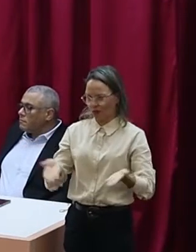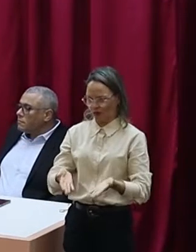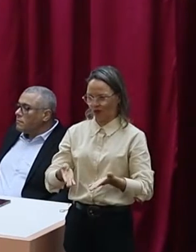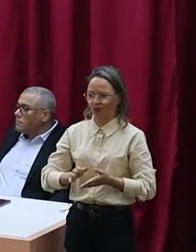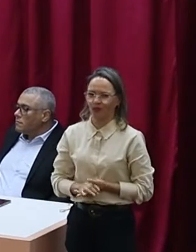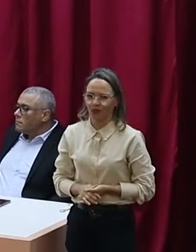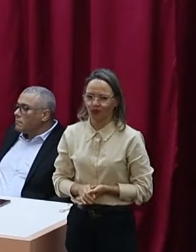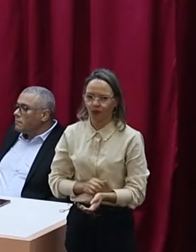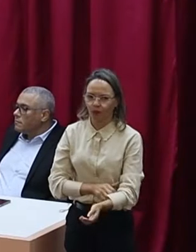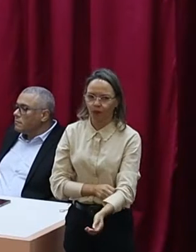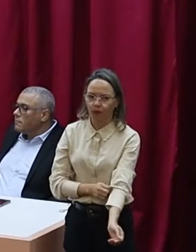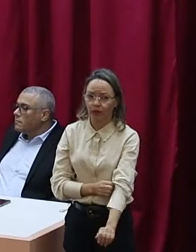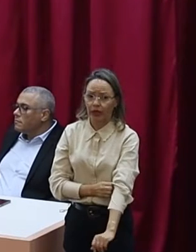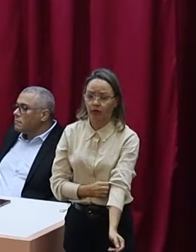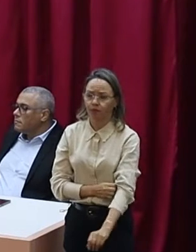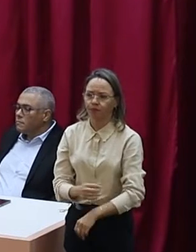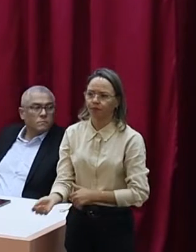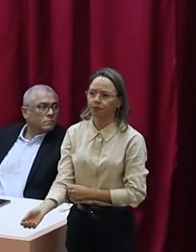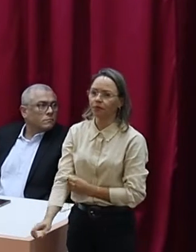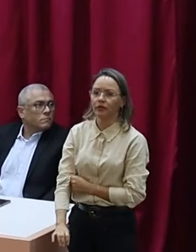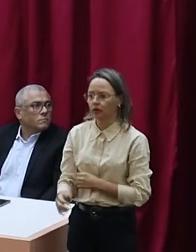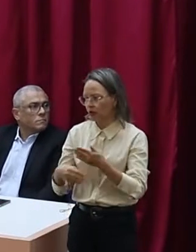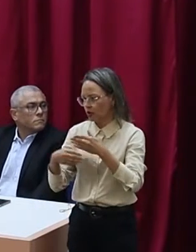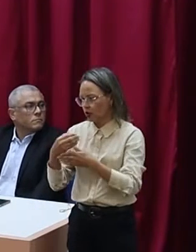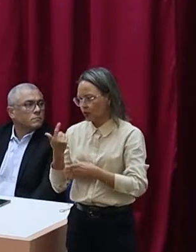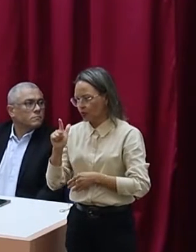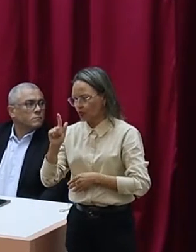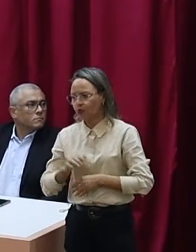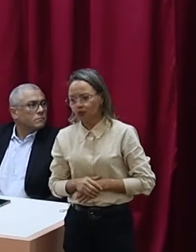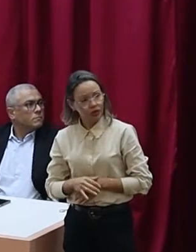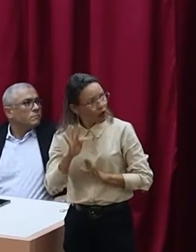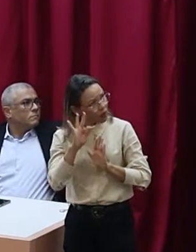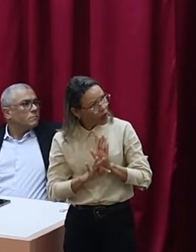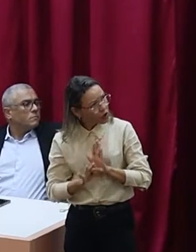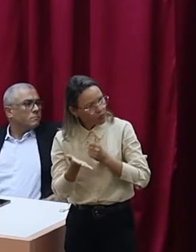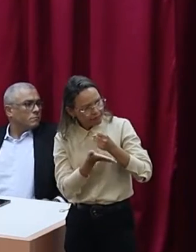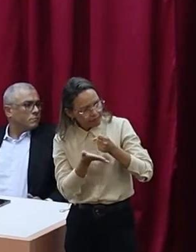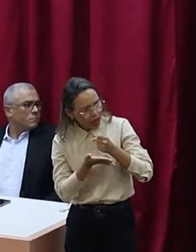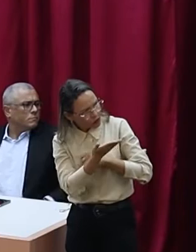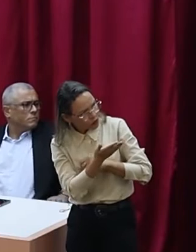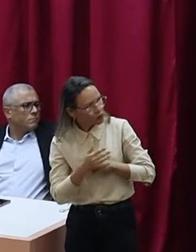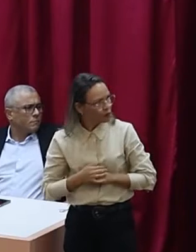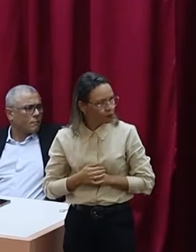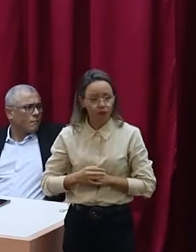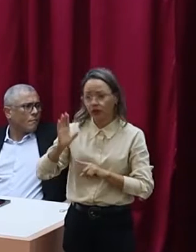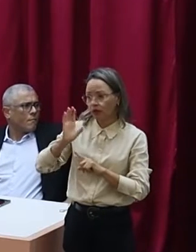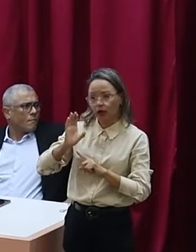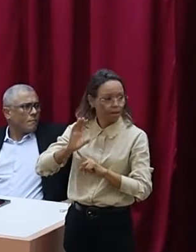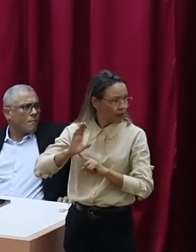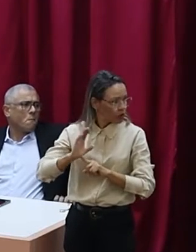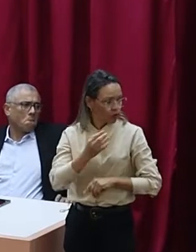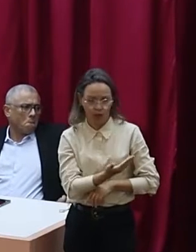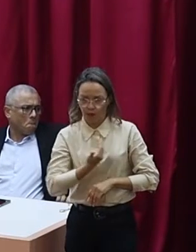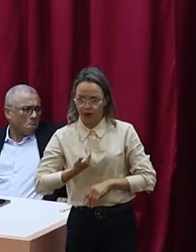só para mostrar o próximo slide, 2 textos básicos, né, para esse capítulo. O Princípio